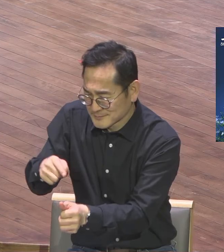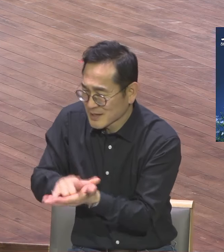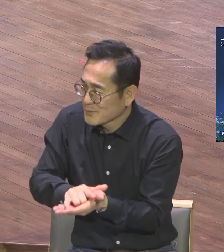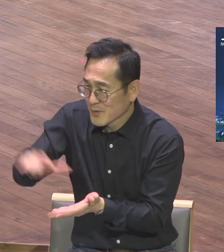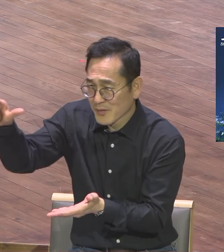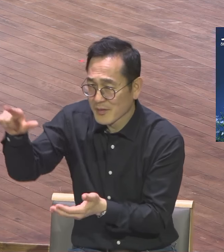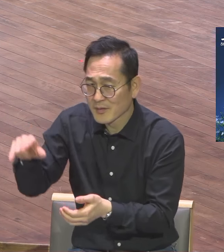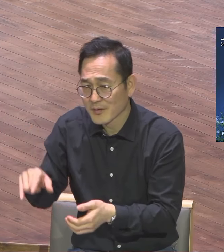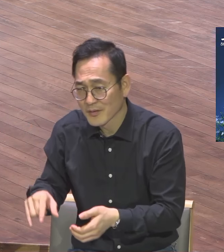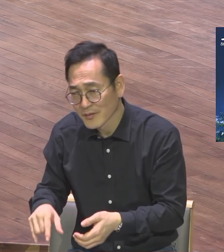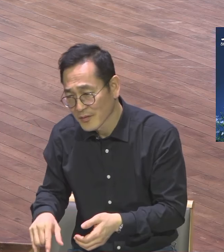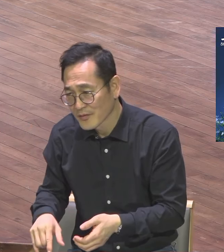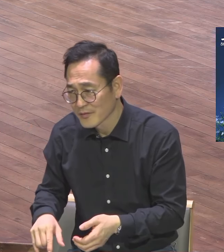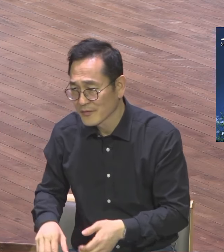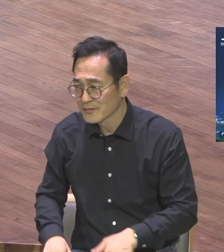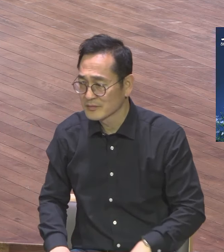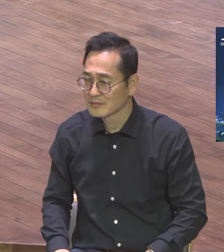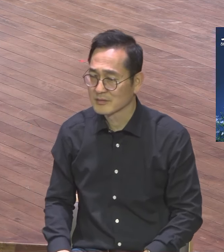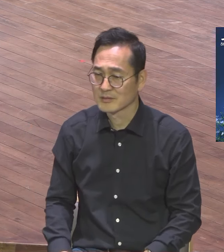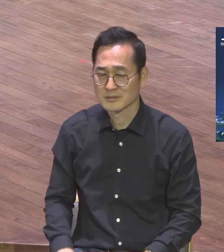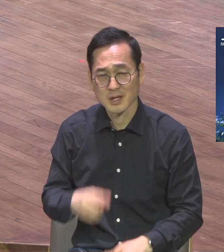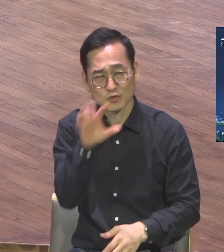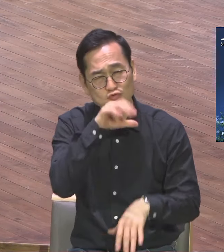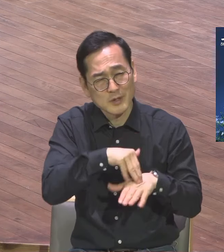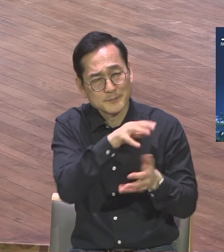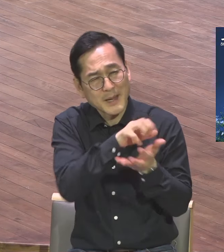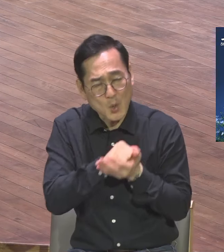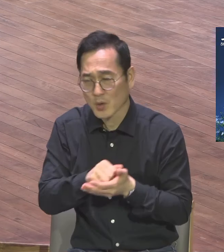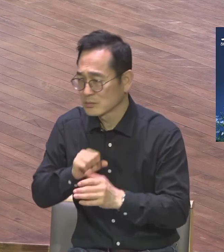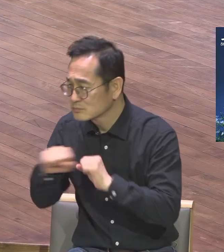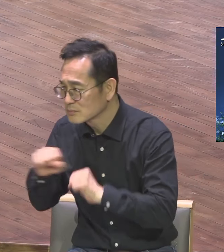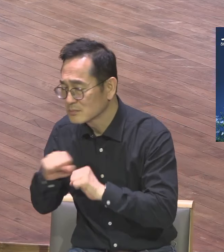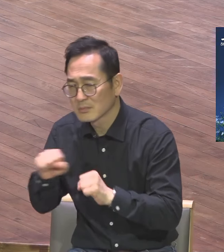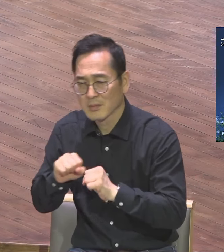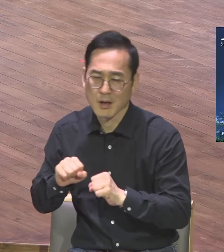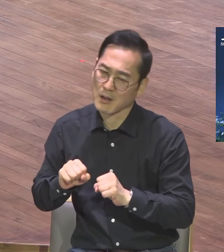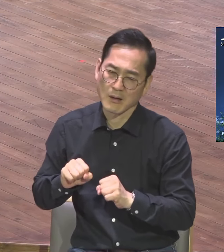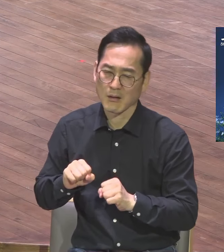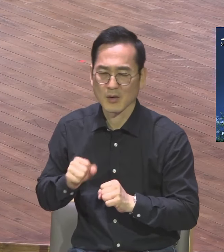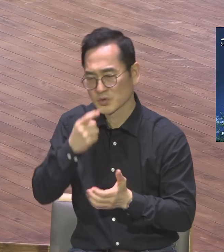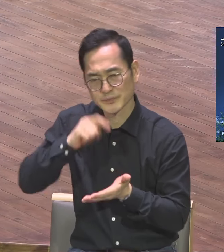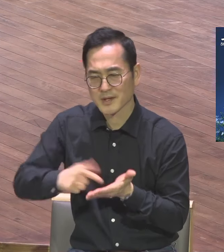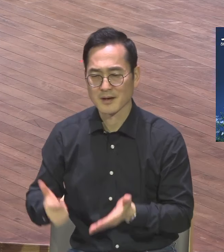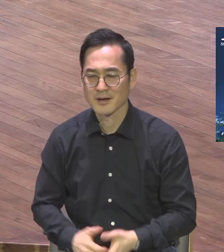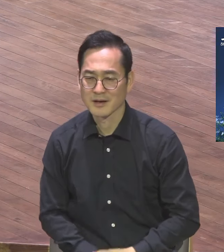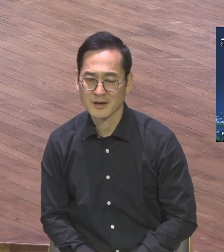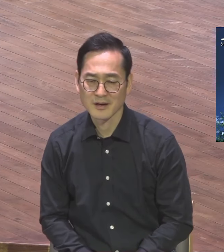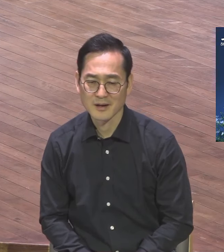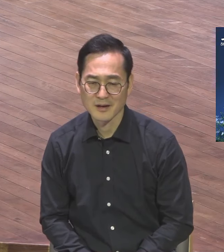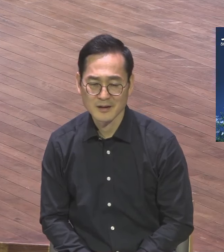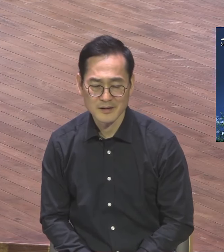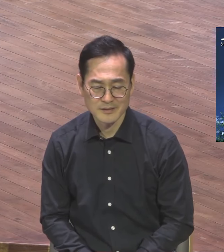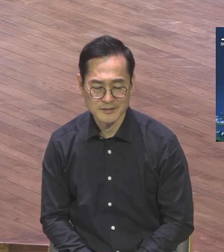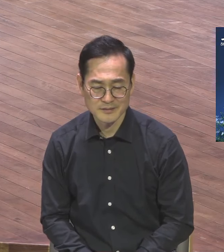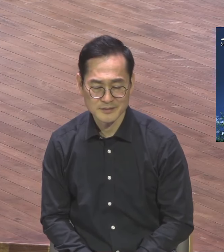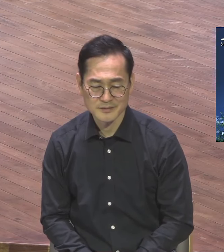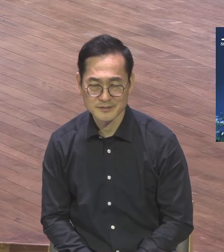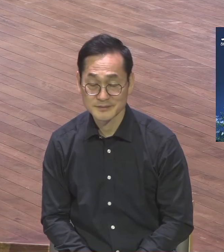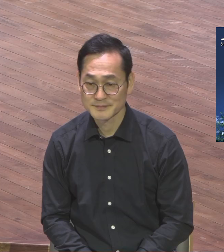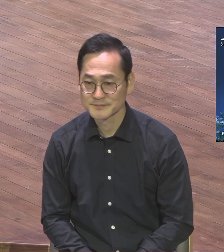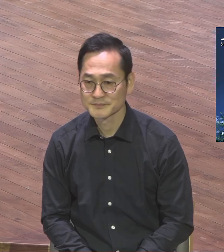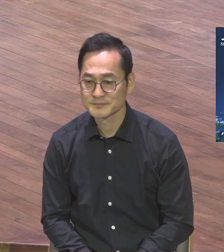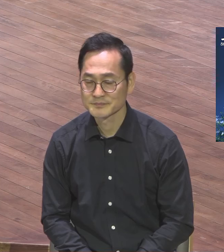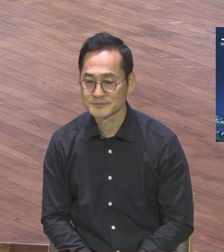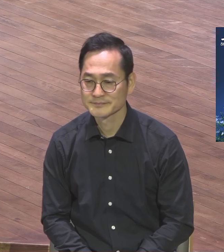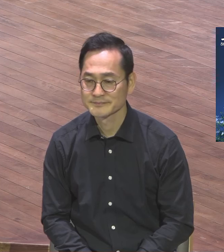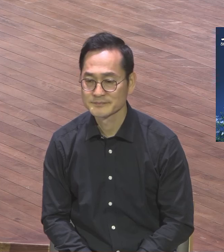실제적으로 그 현장에서 그거 다 적용하기 쉽지 않아요. 선교사에. 그러니까 뭐 한 가정이니까 실제로 팀 미니스트에